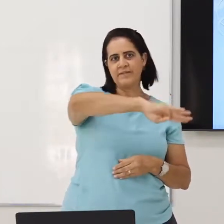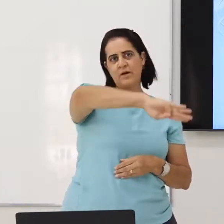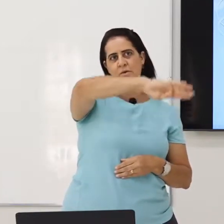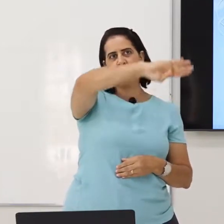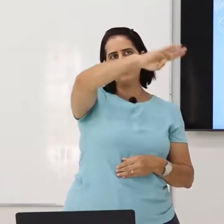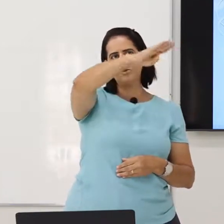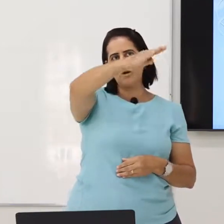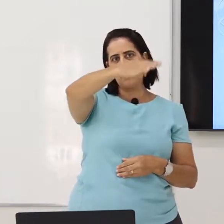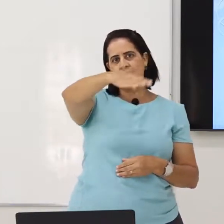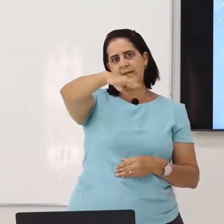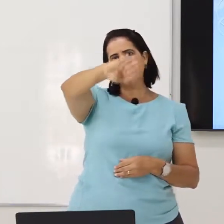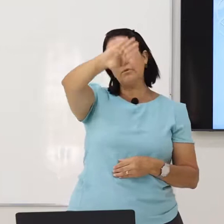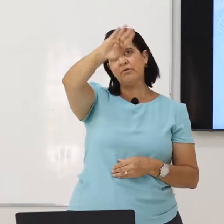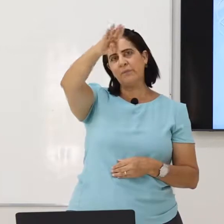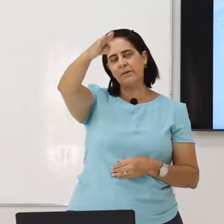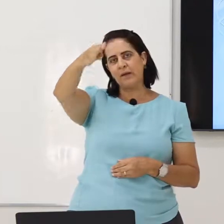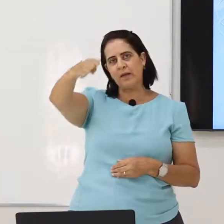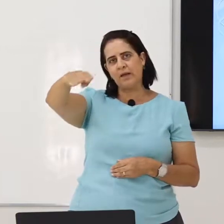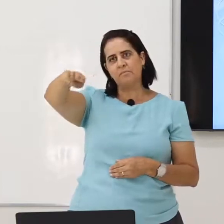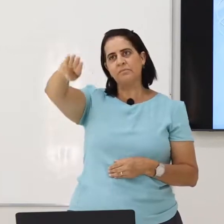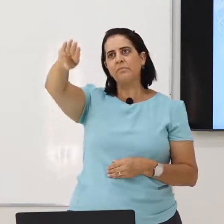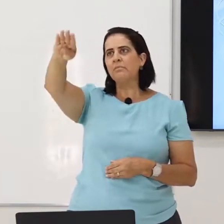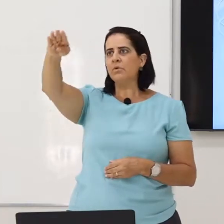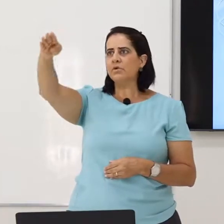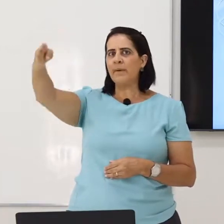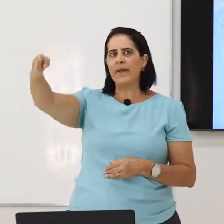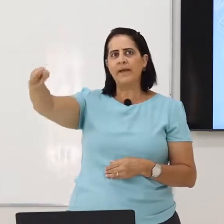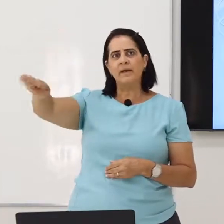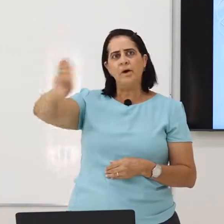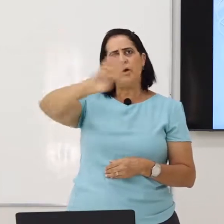uma mão só esse movimento aqui. Muito bem. Onde